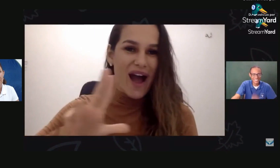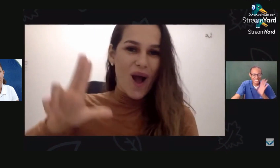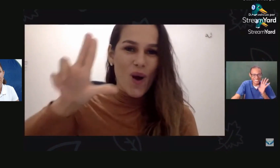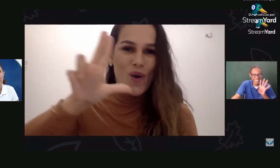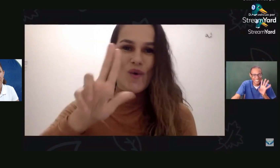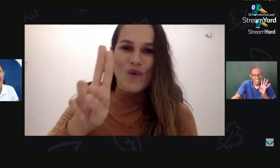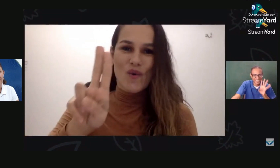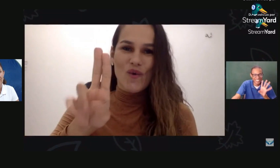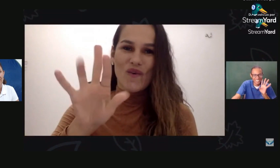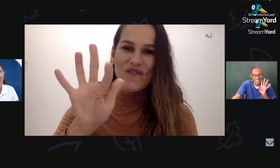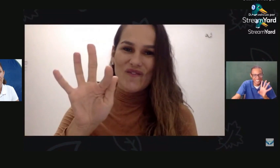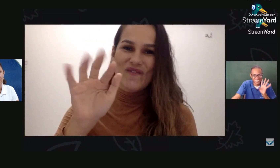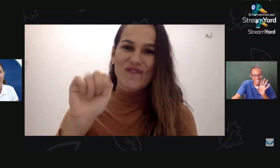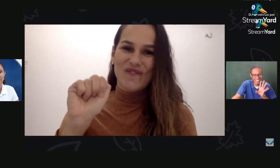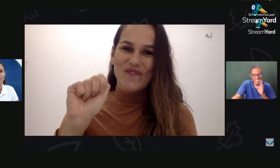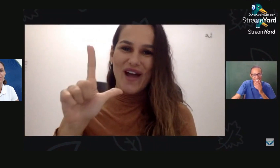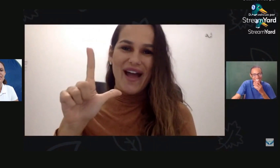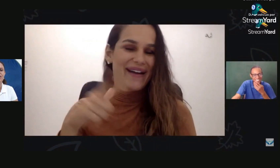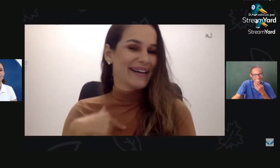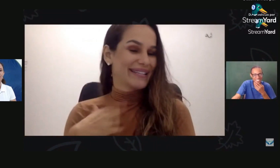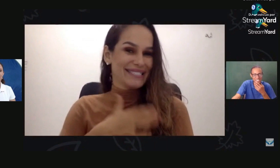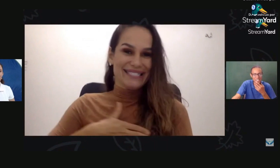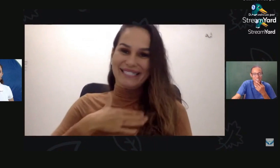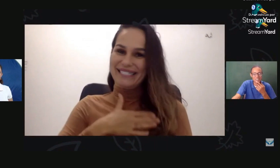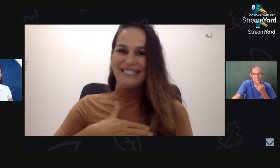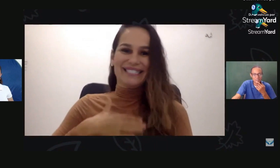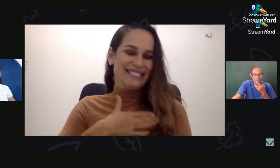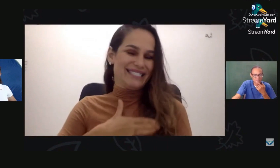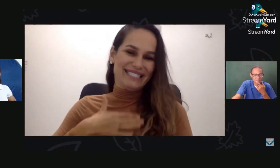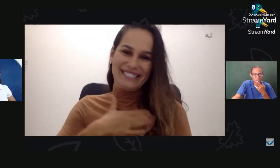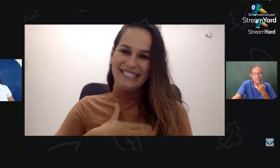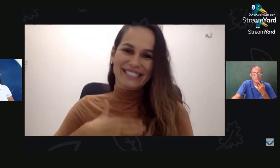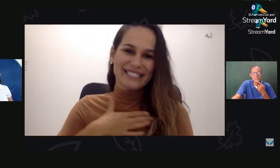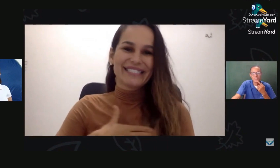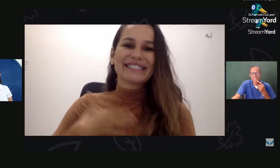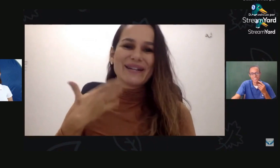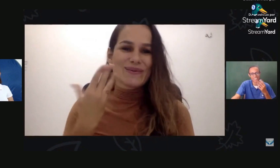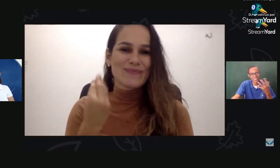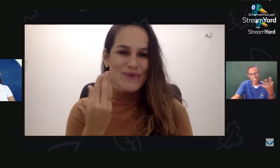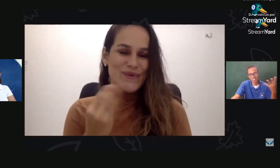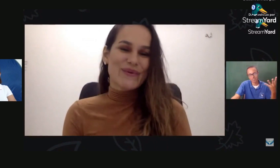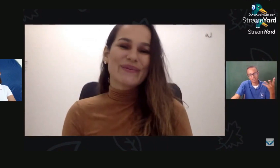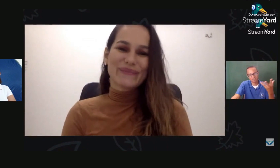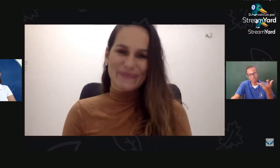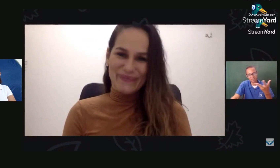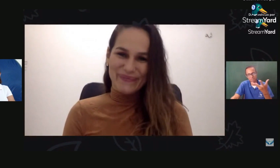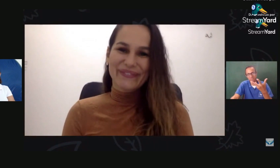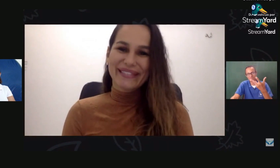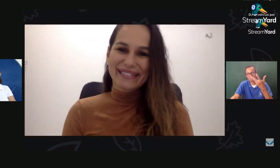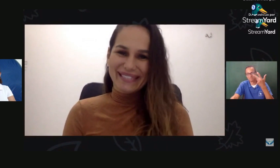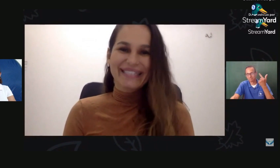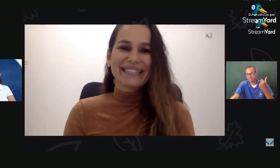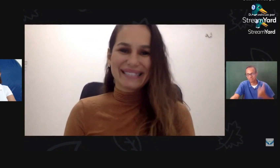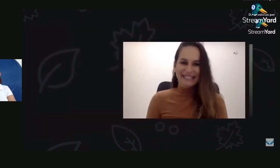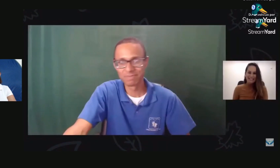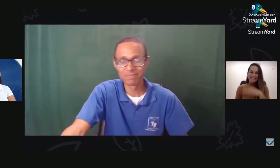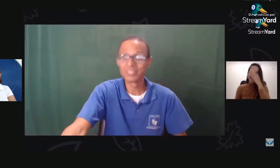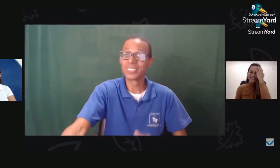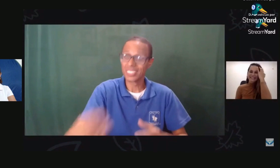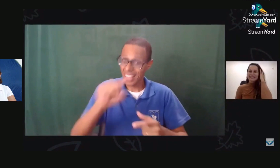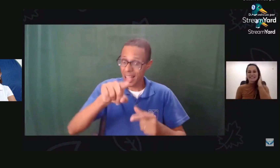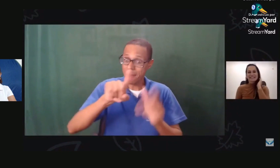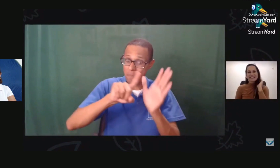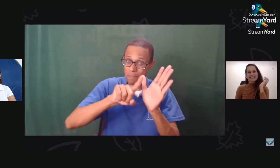que conquistou o doutorado na UFAL, na Universidade Federal de Alagoas. Que prazer, que alegria, que orgulho, estou muito feliz.